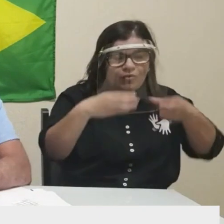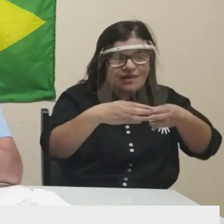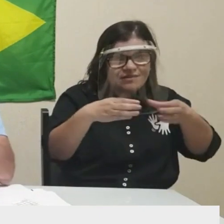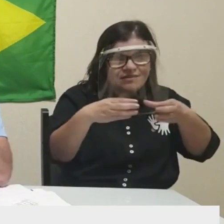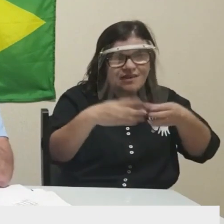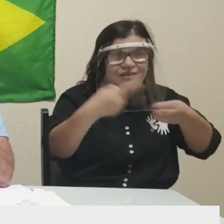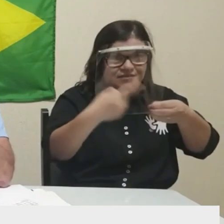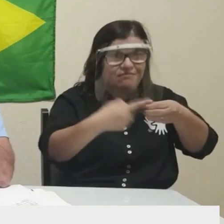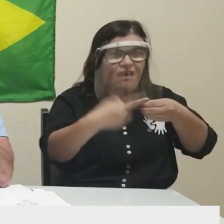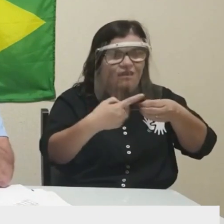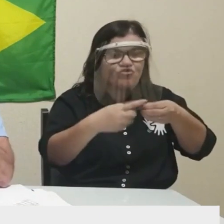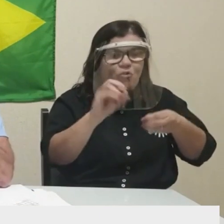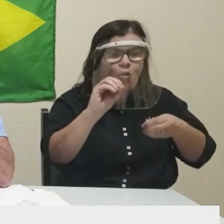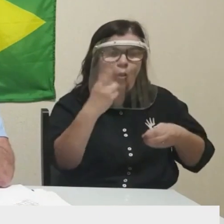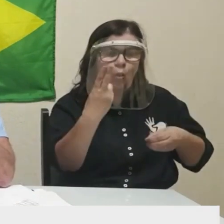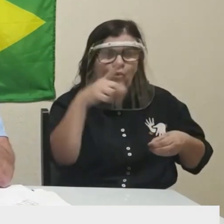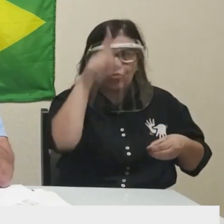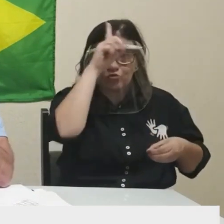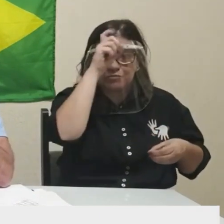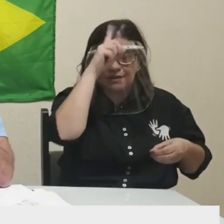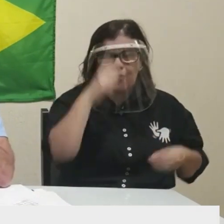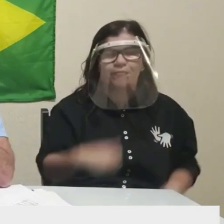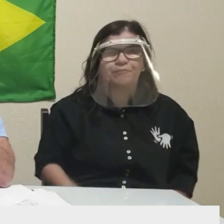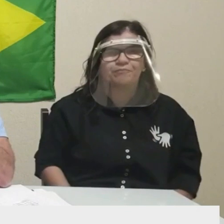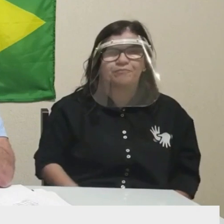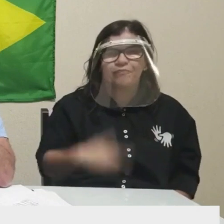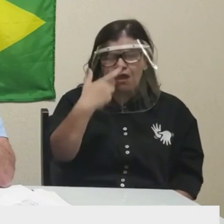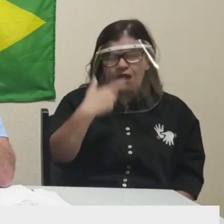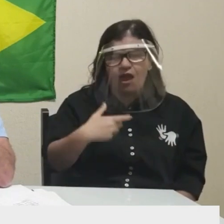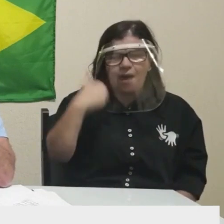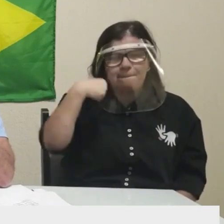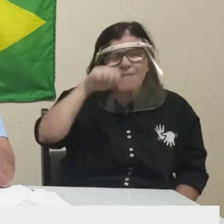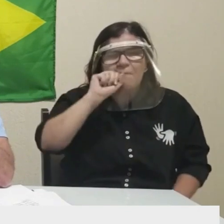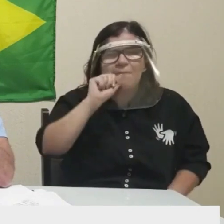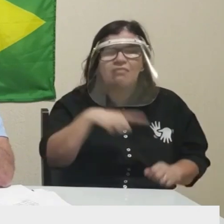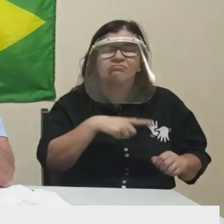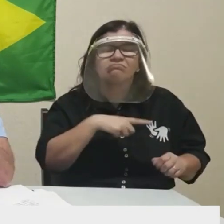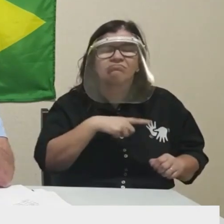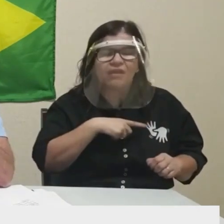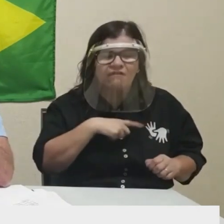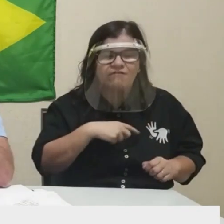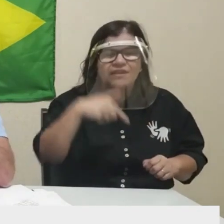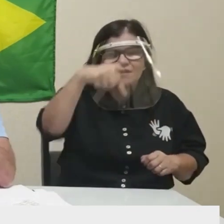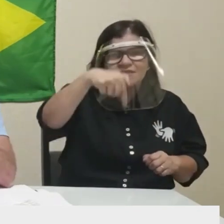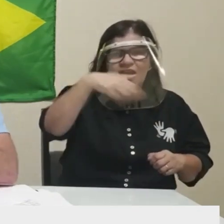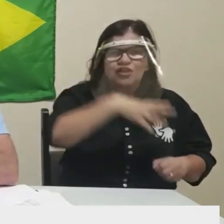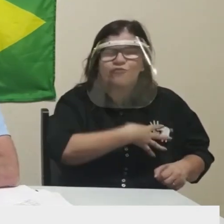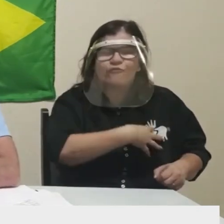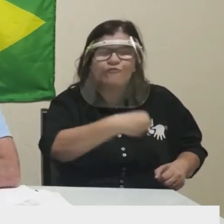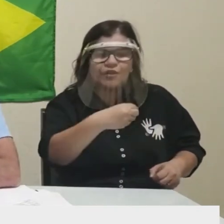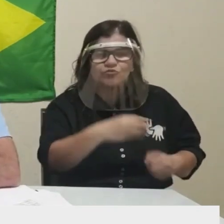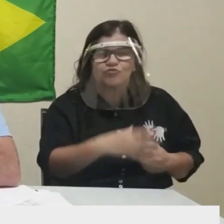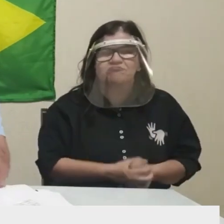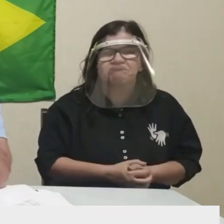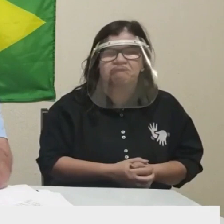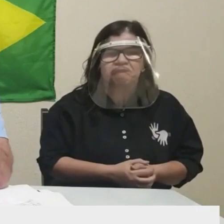para nascer. A minha mãe teve 7 filhos, né? E muitos foram de parteira. E a última, a Vânia, foi sem ninguém. Estava na